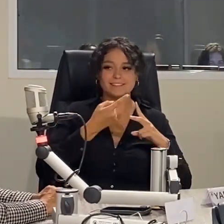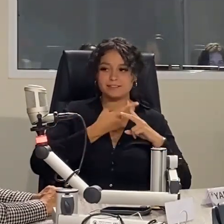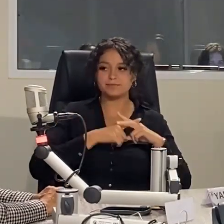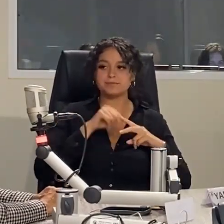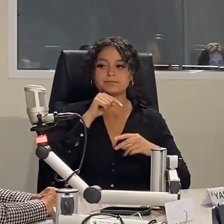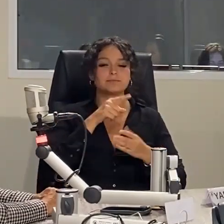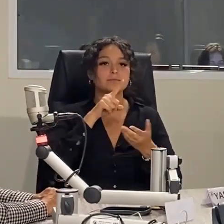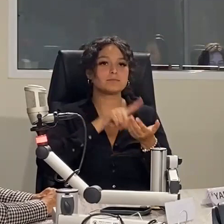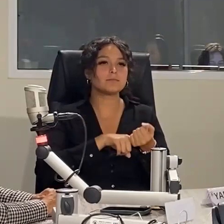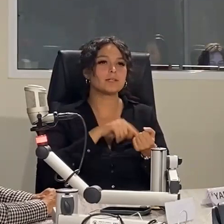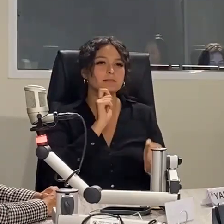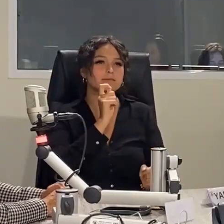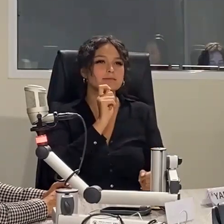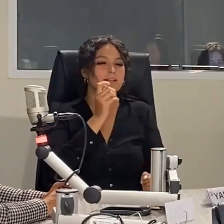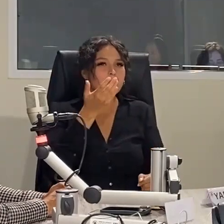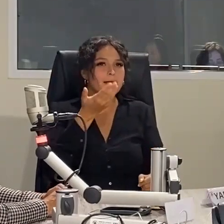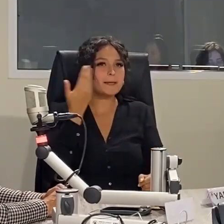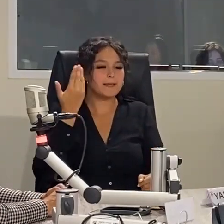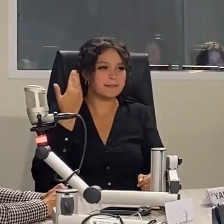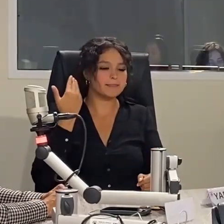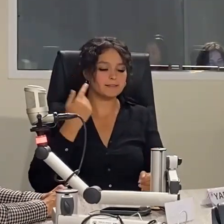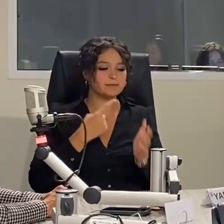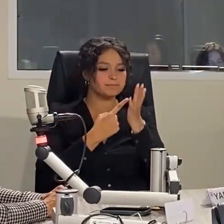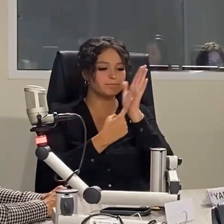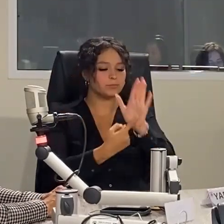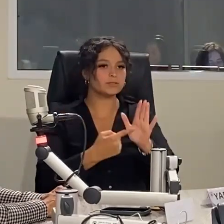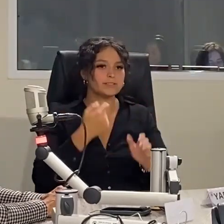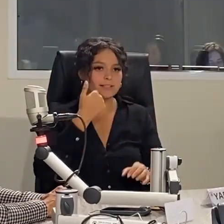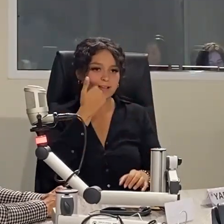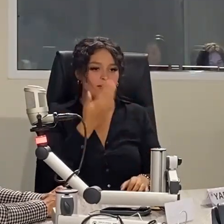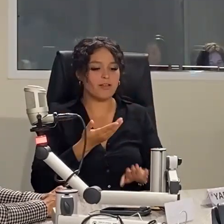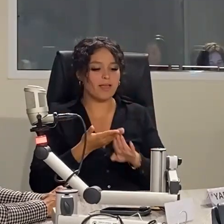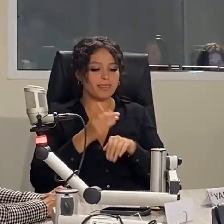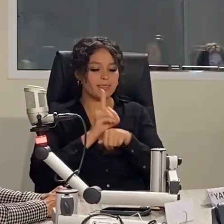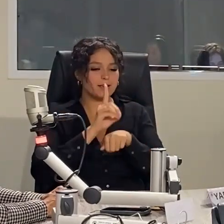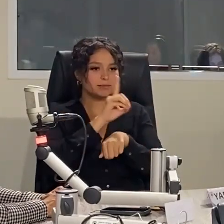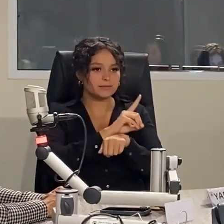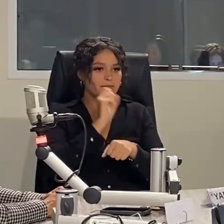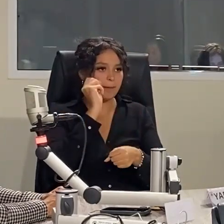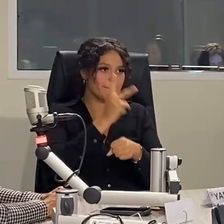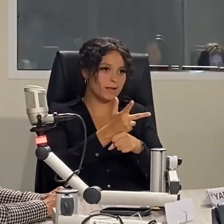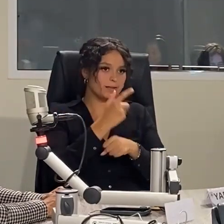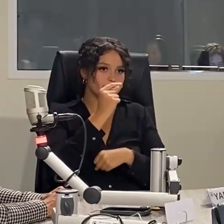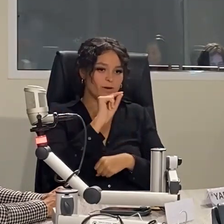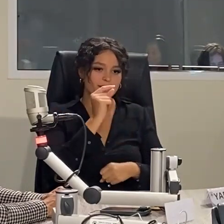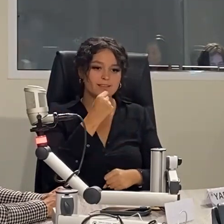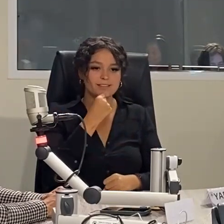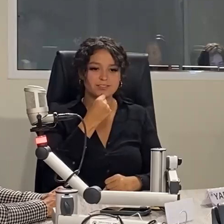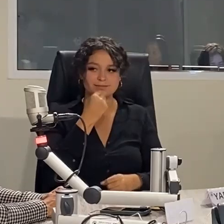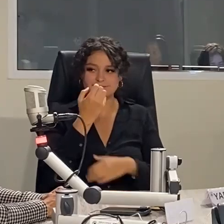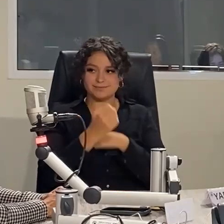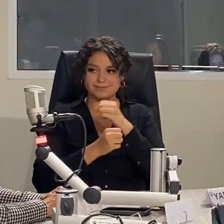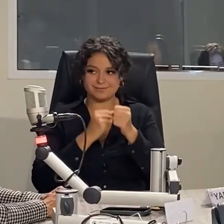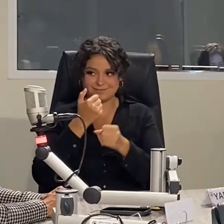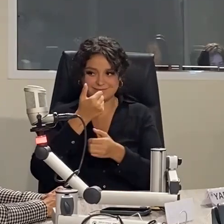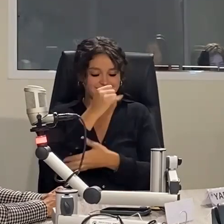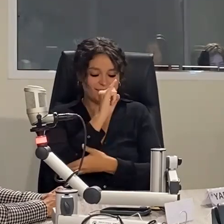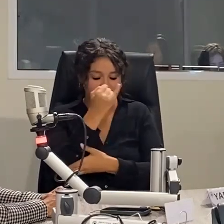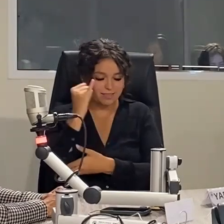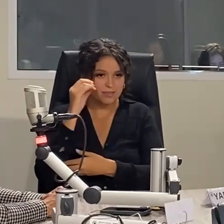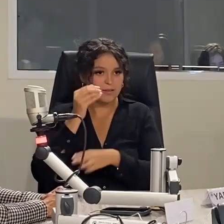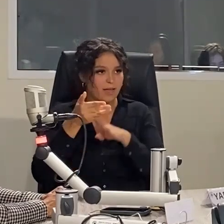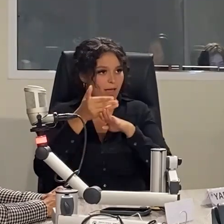pero una, la principal, la más importante, que es que desde edades tempranas los